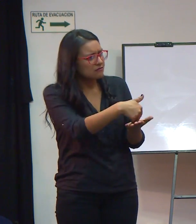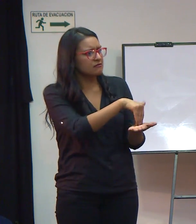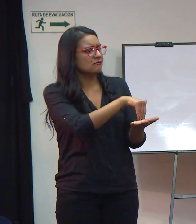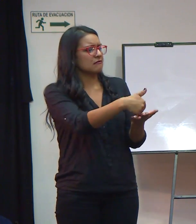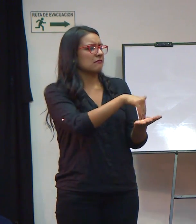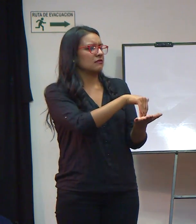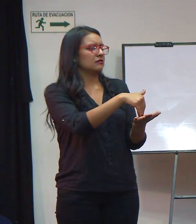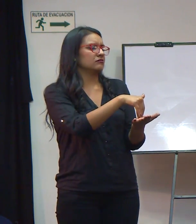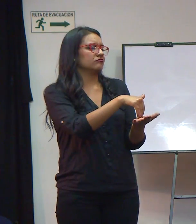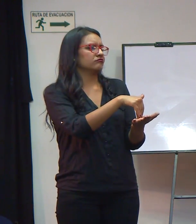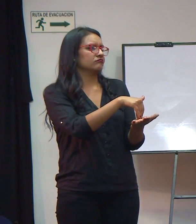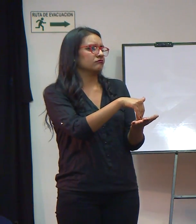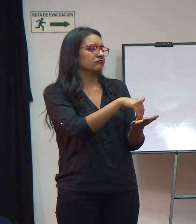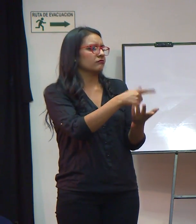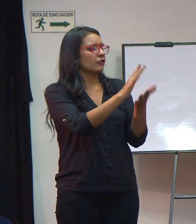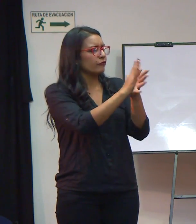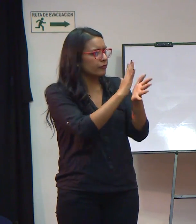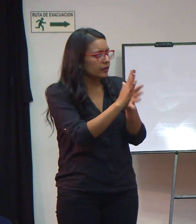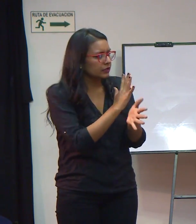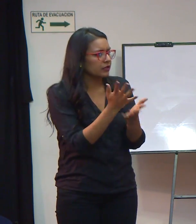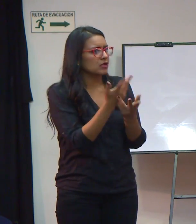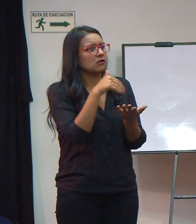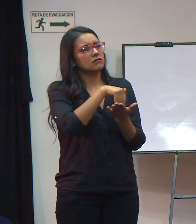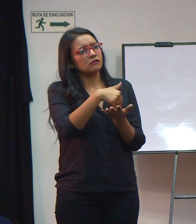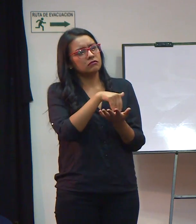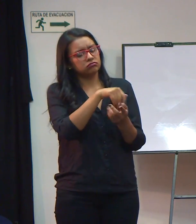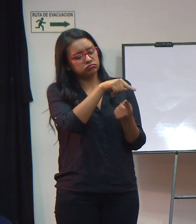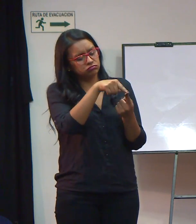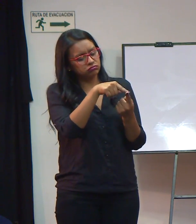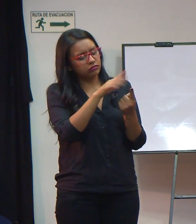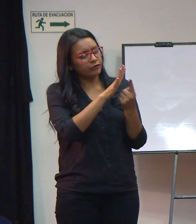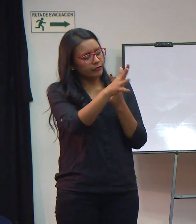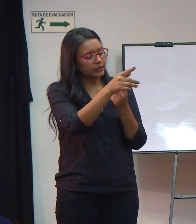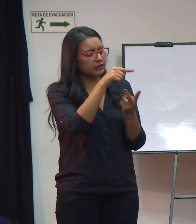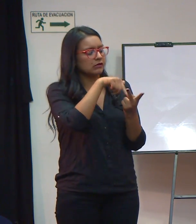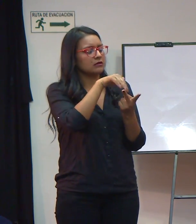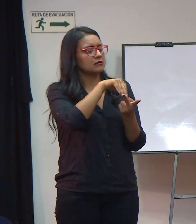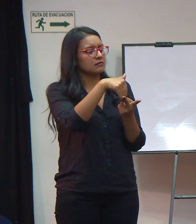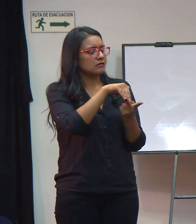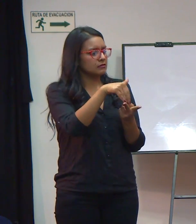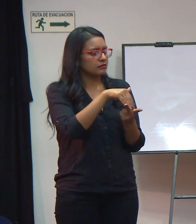sea por lo informativo, sea por el